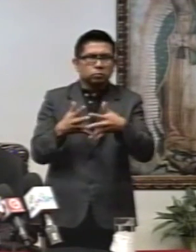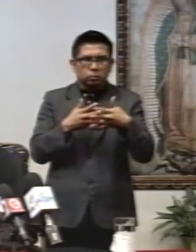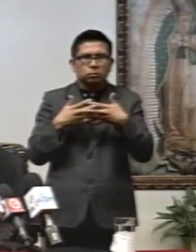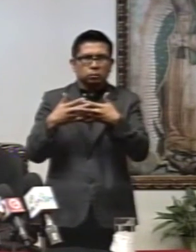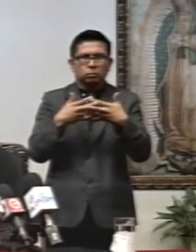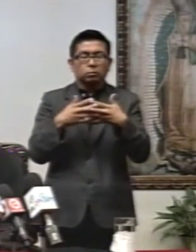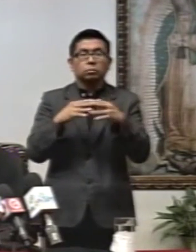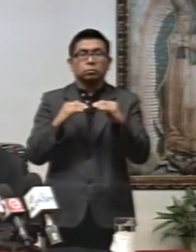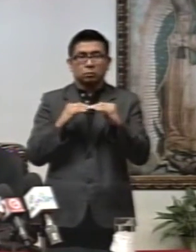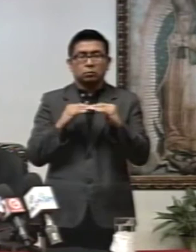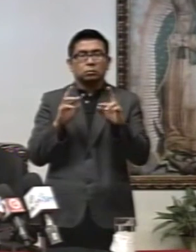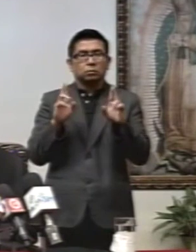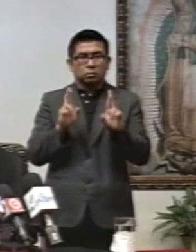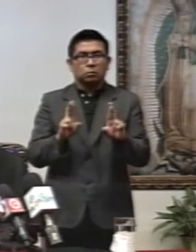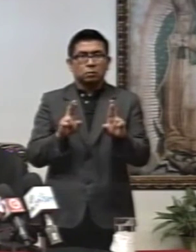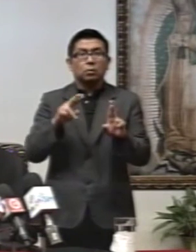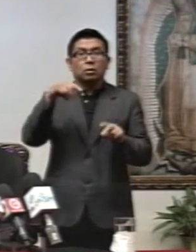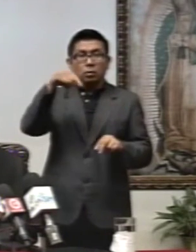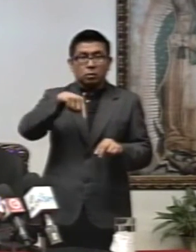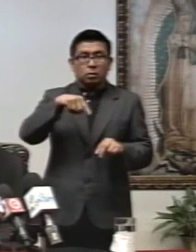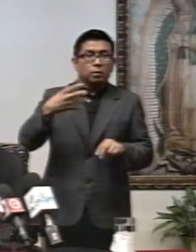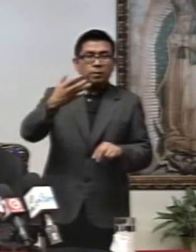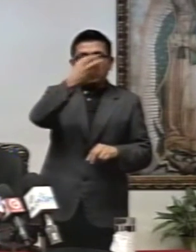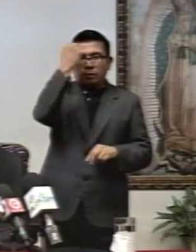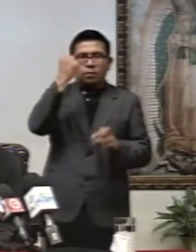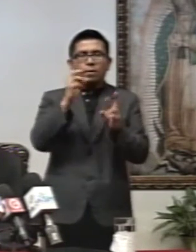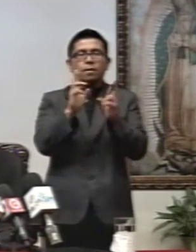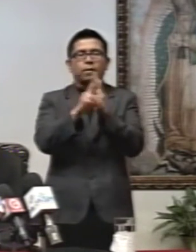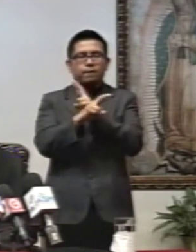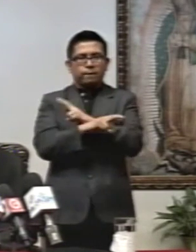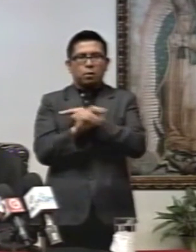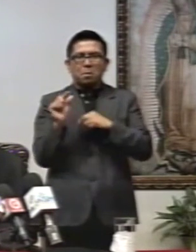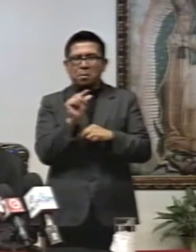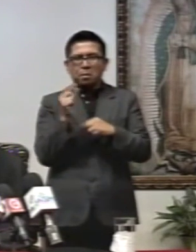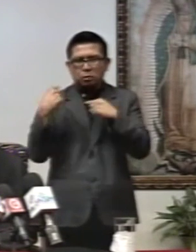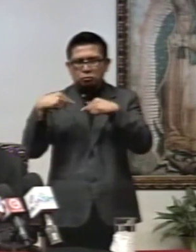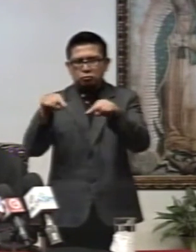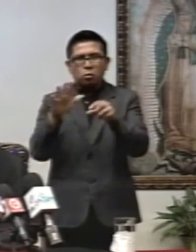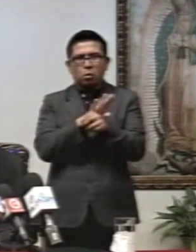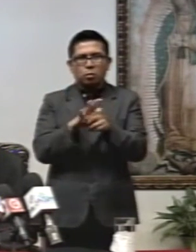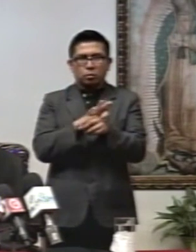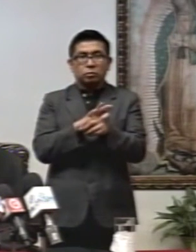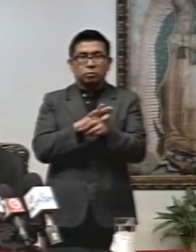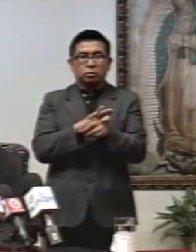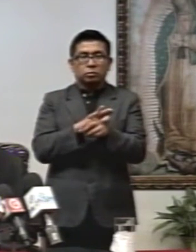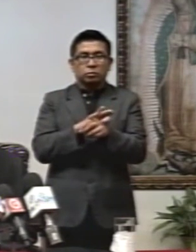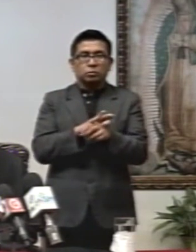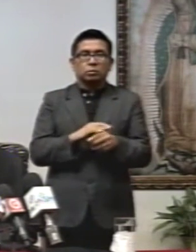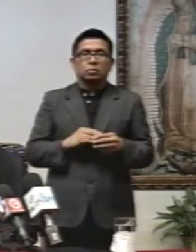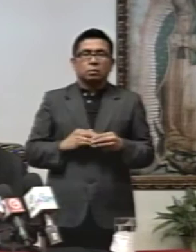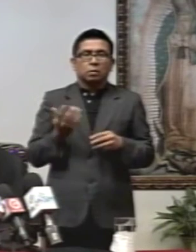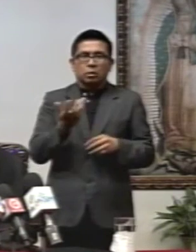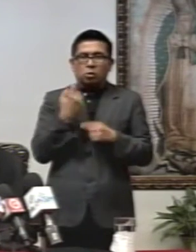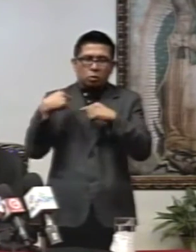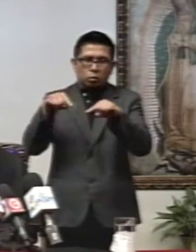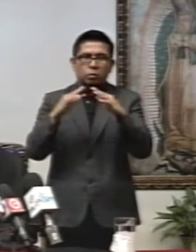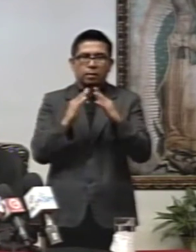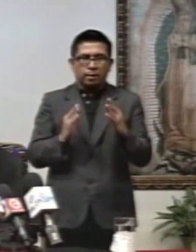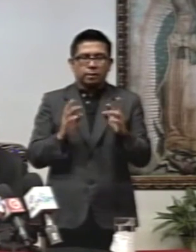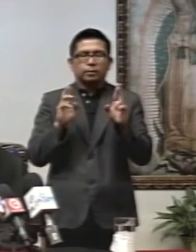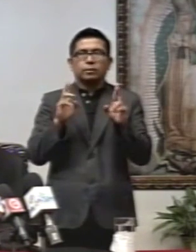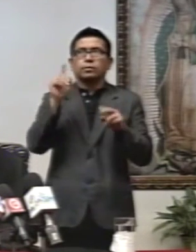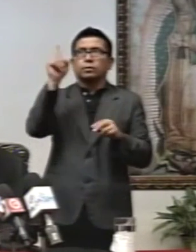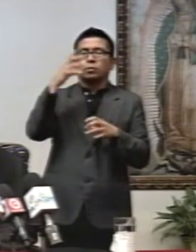que ojalá ahora se consiga la reforma migratoria integral. En fin, primero Dios.